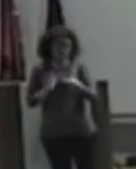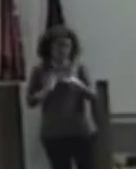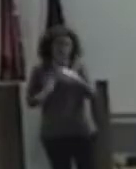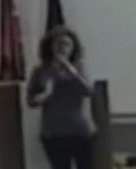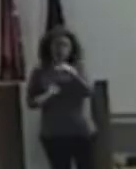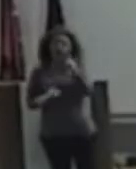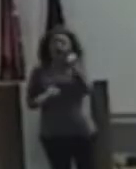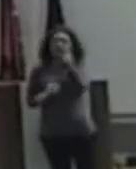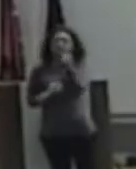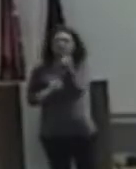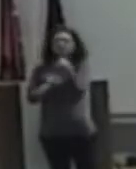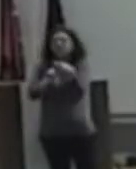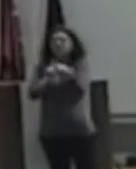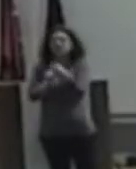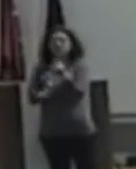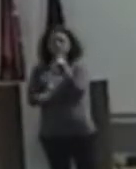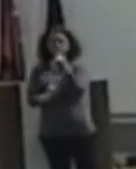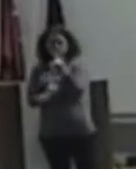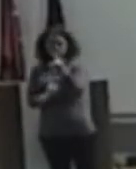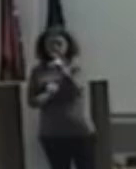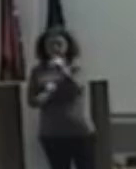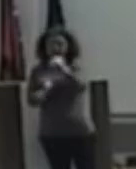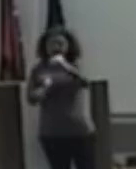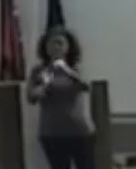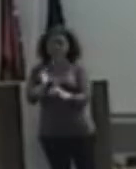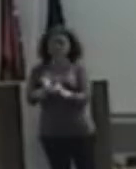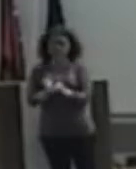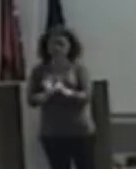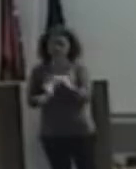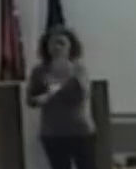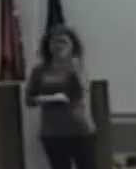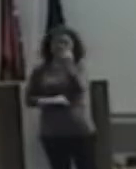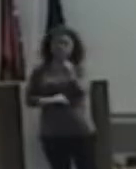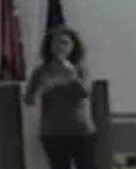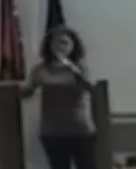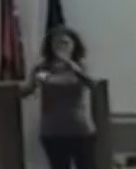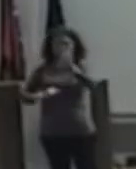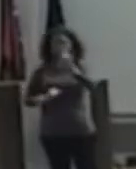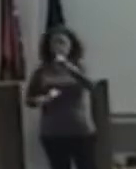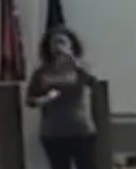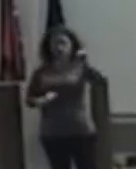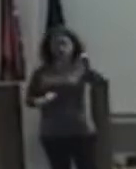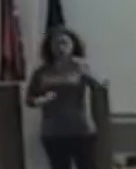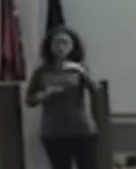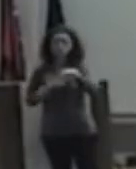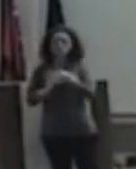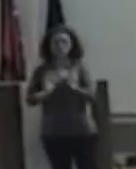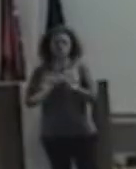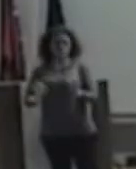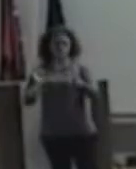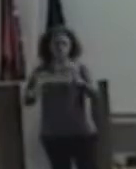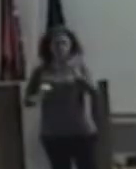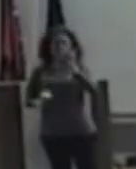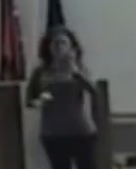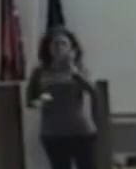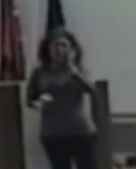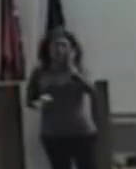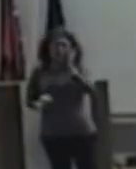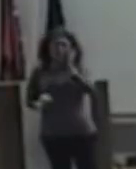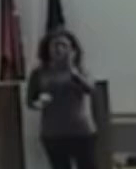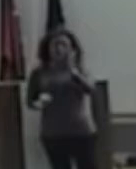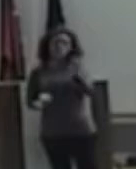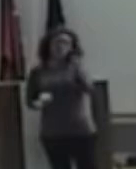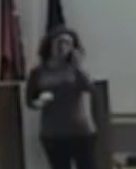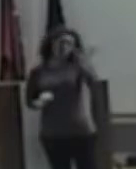50, 75, 100, para tomar decisión. Esto de 50, 75, 100 es un método en concreto que parece que es el que va un poquito mejor que